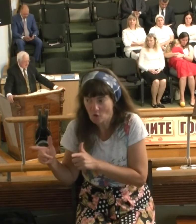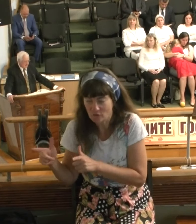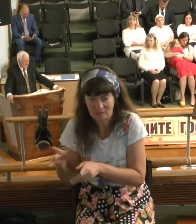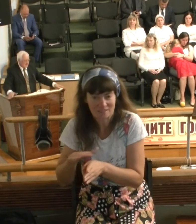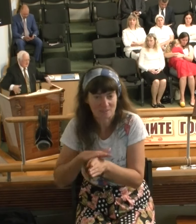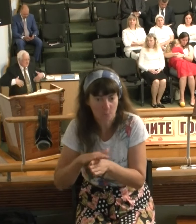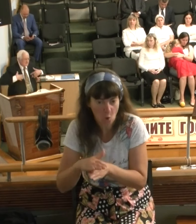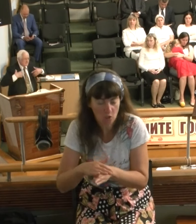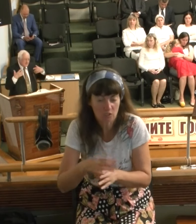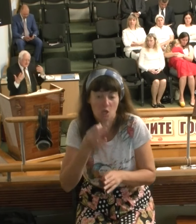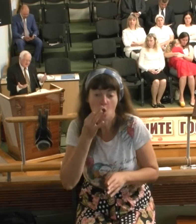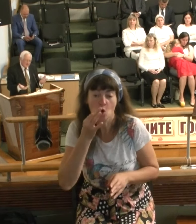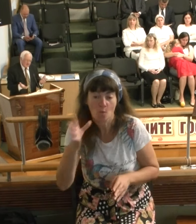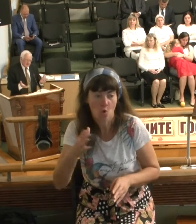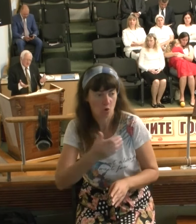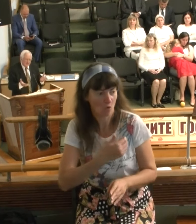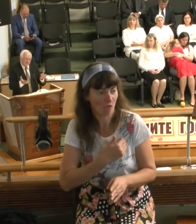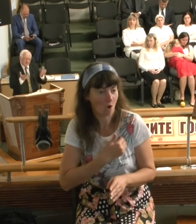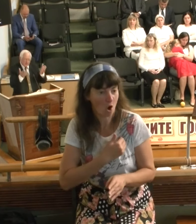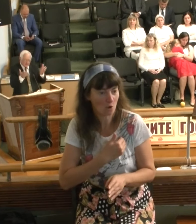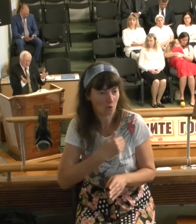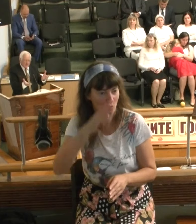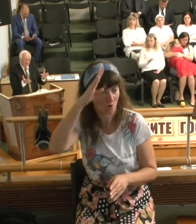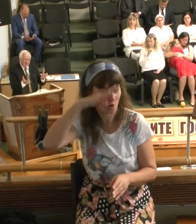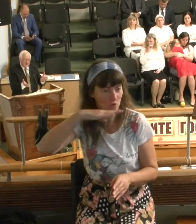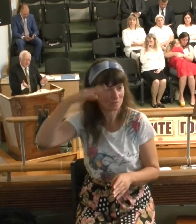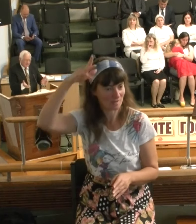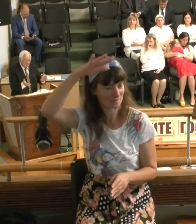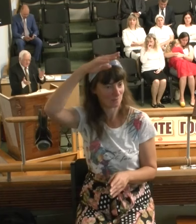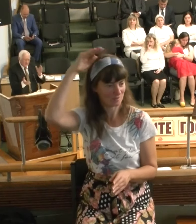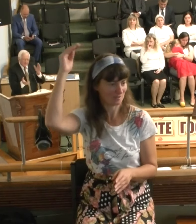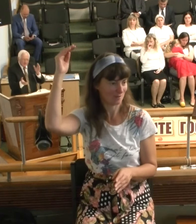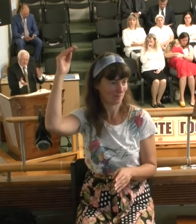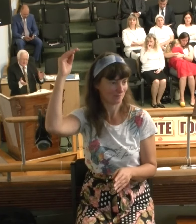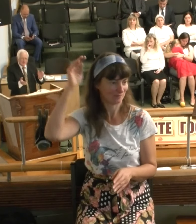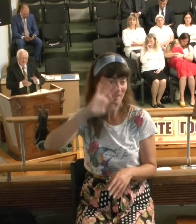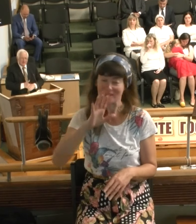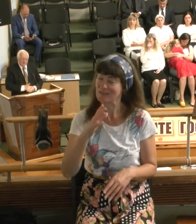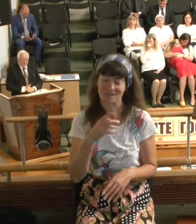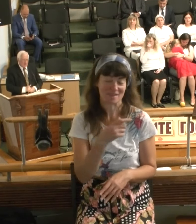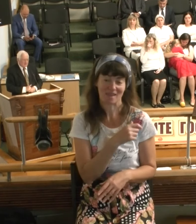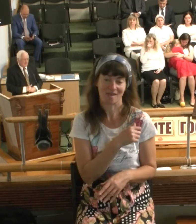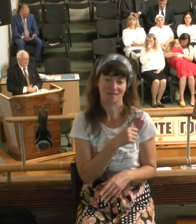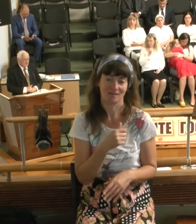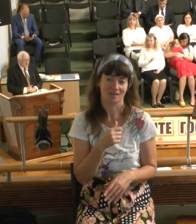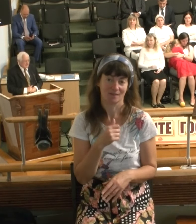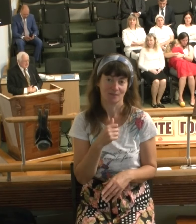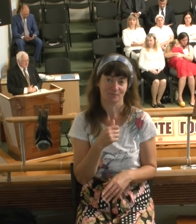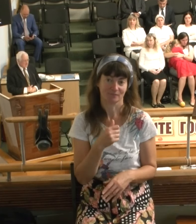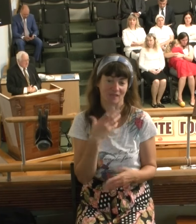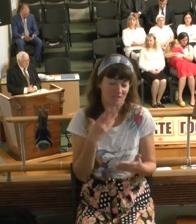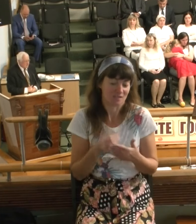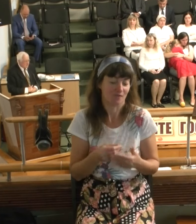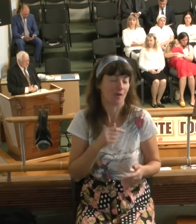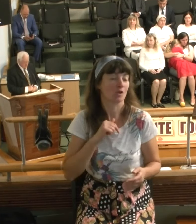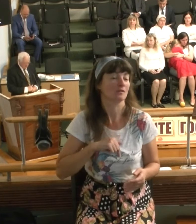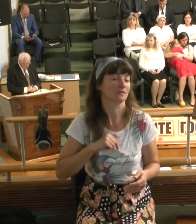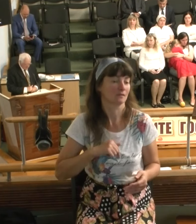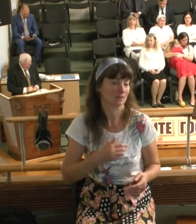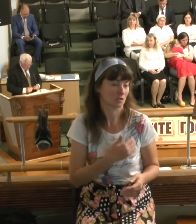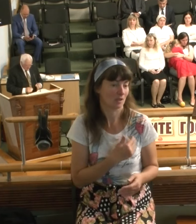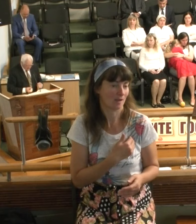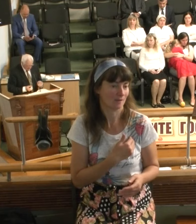себя. Он смирил себя, то есть он был готов выслушать любое повеление, любую